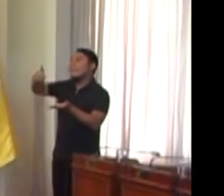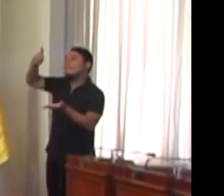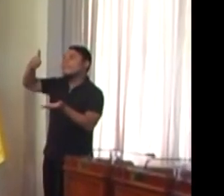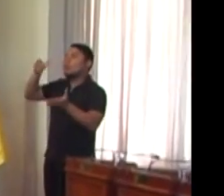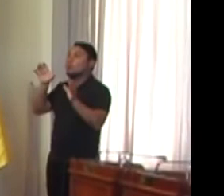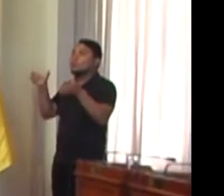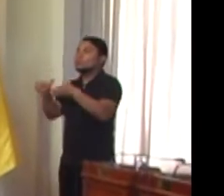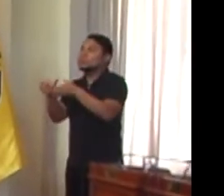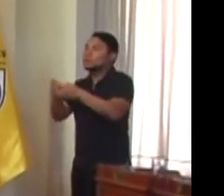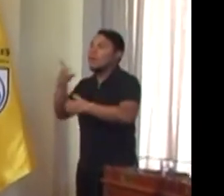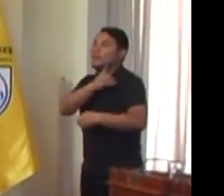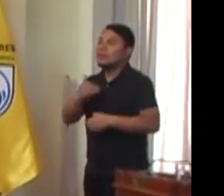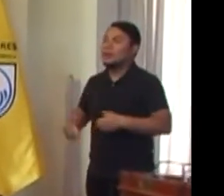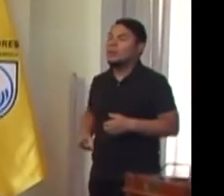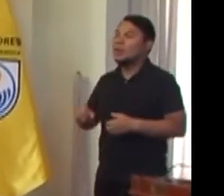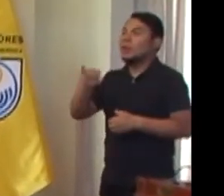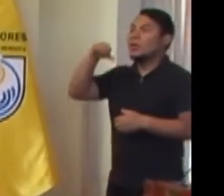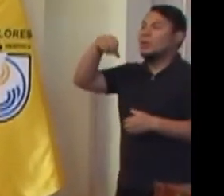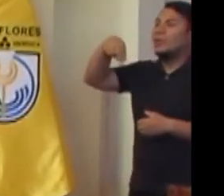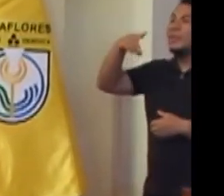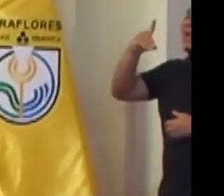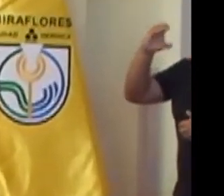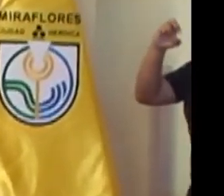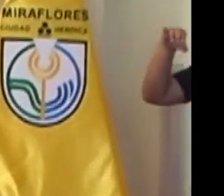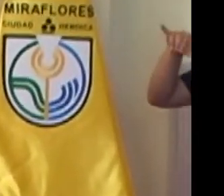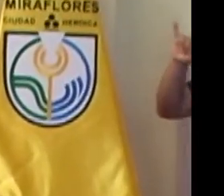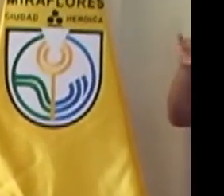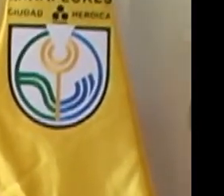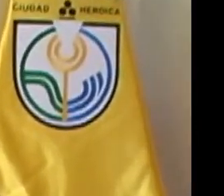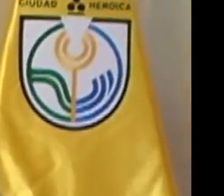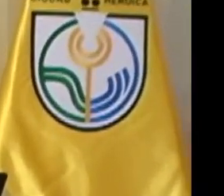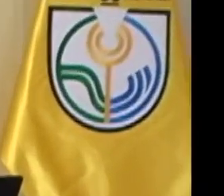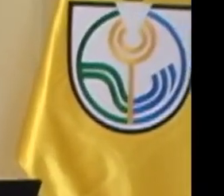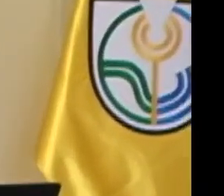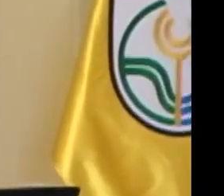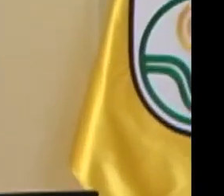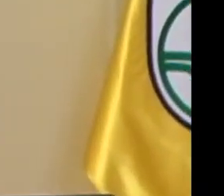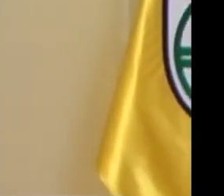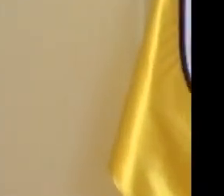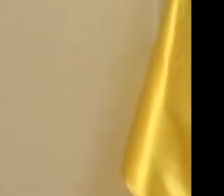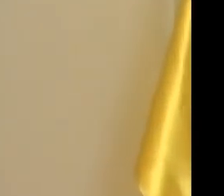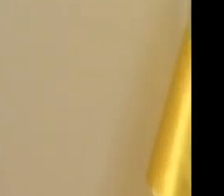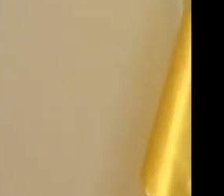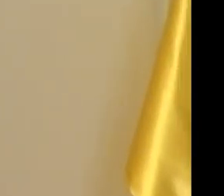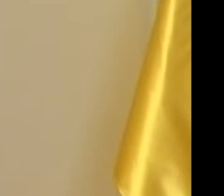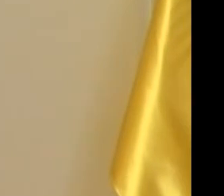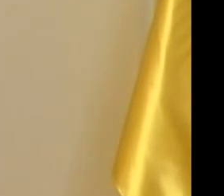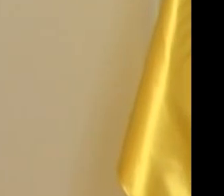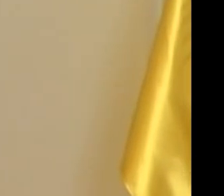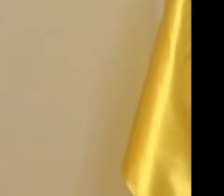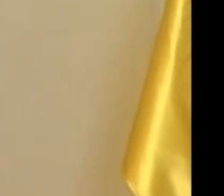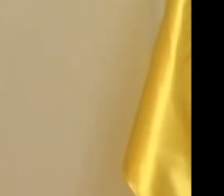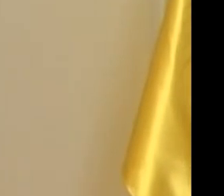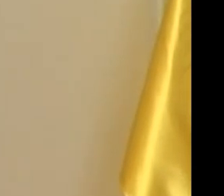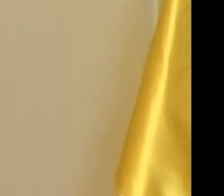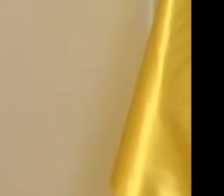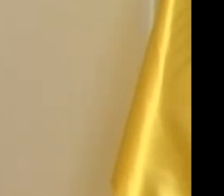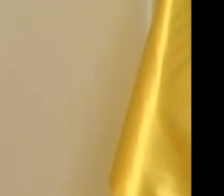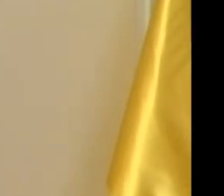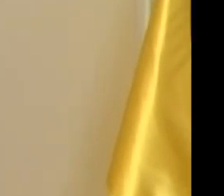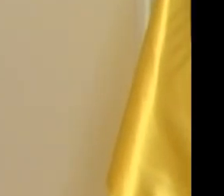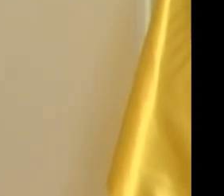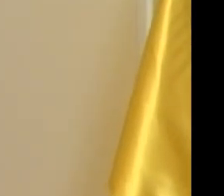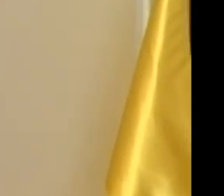Consejo Directivo del INDECOPI, el mismo que voy a dar lectura. Señor Jorge Muñoz Güell, alcalde de la Municipalidad de